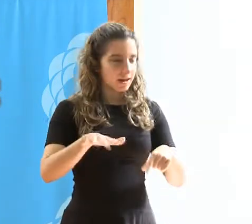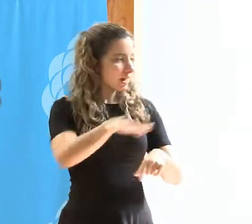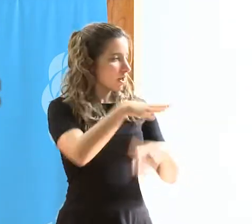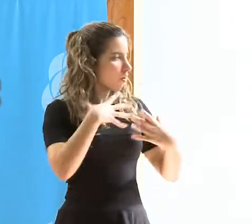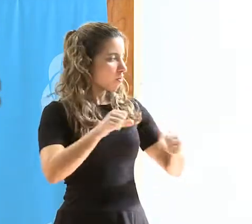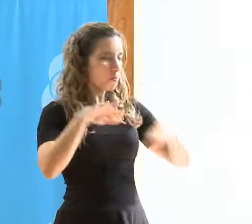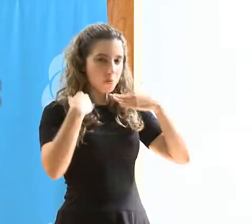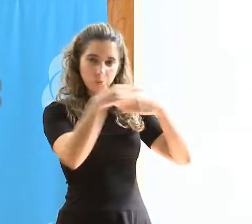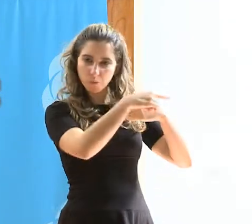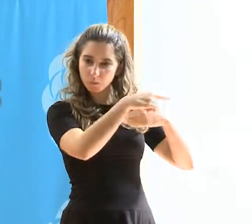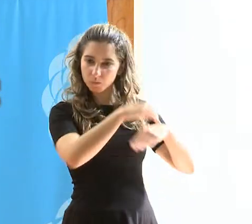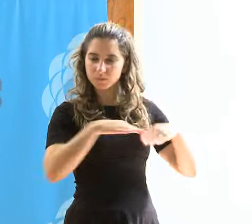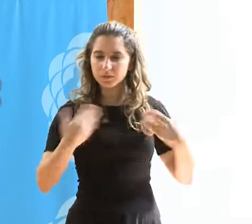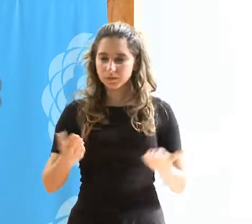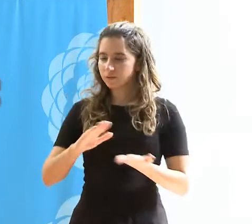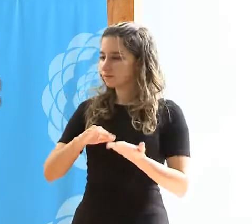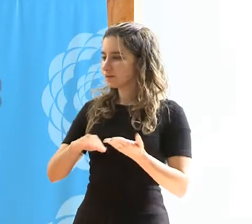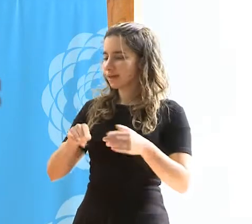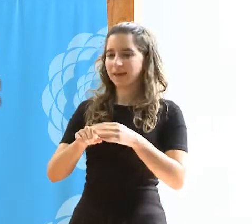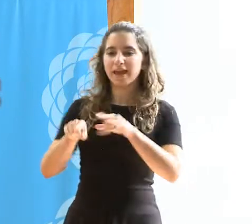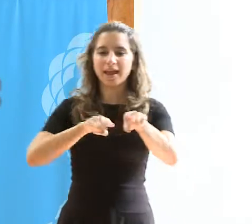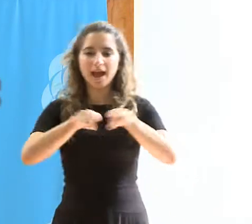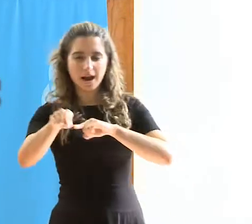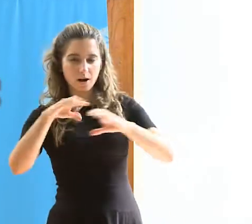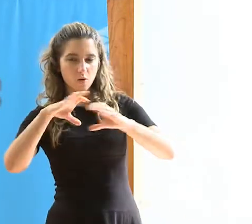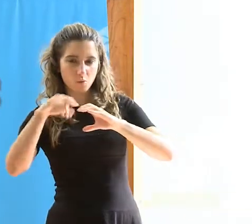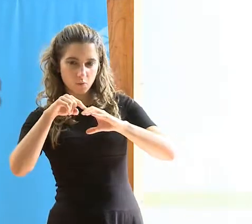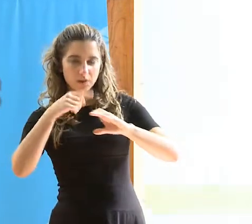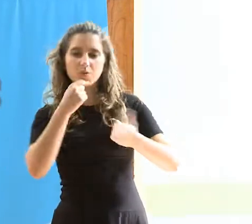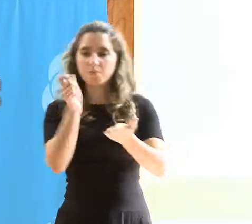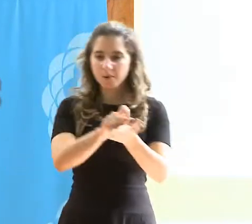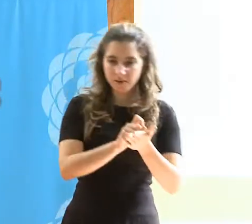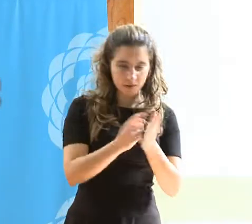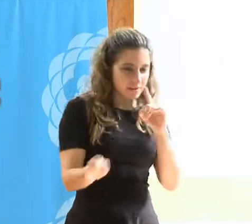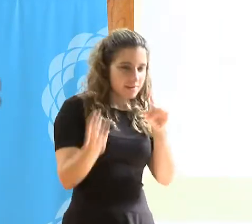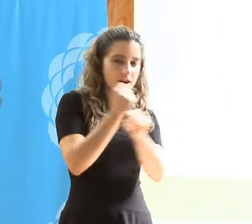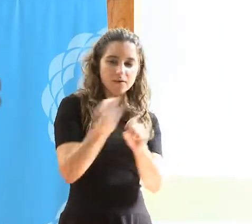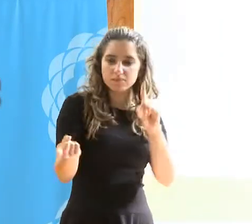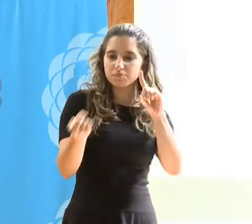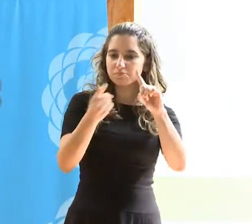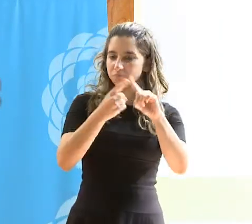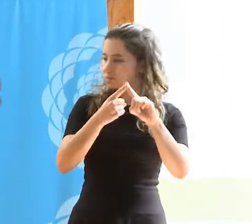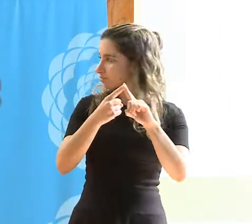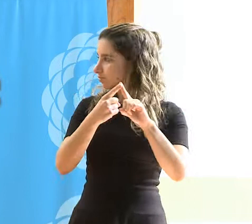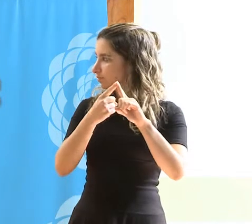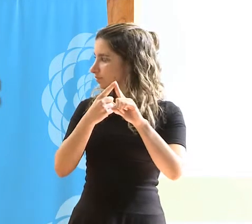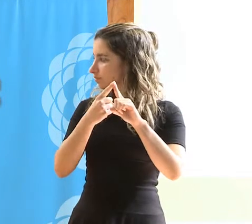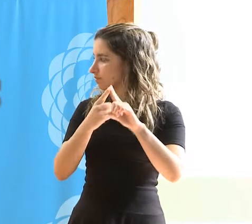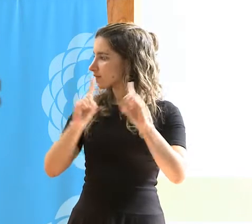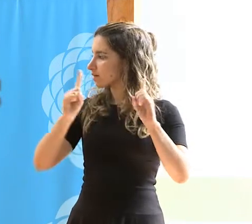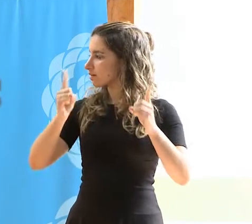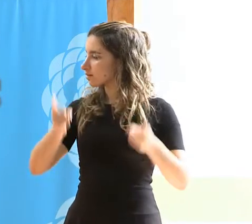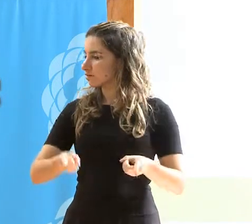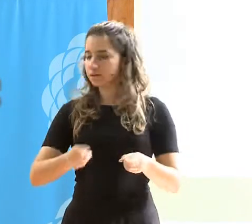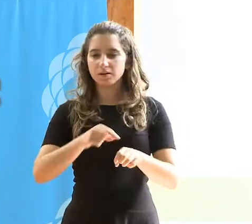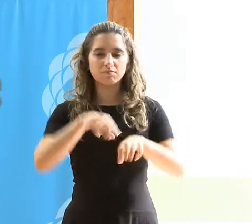espacio de articulación con las carreras de comunicación y periodismo de las universidades públicas, y también con los colectivos